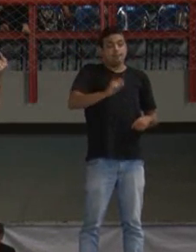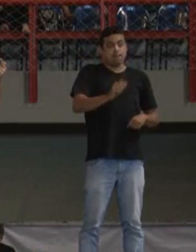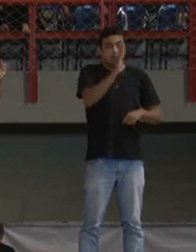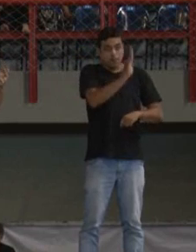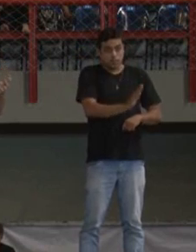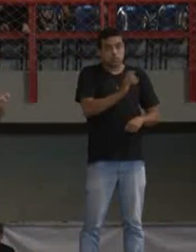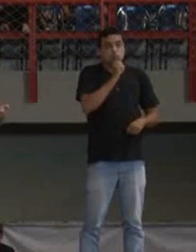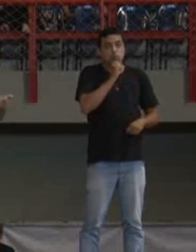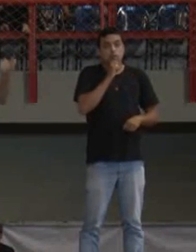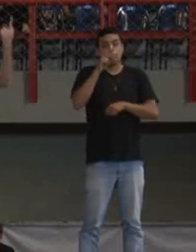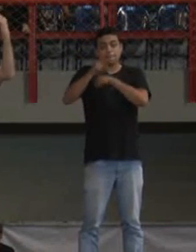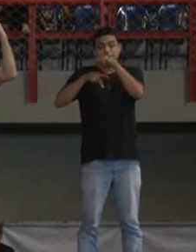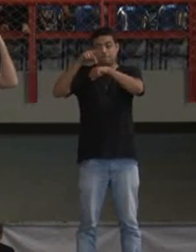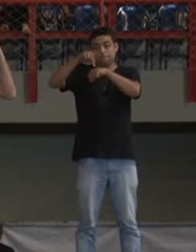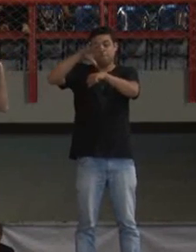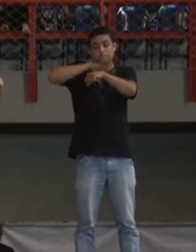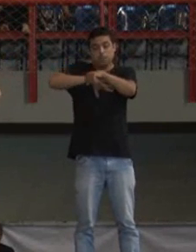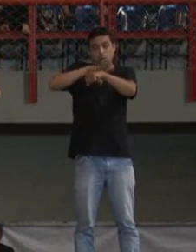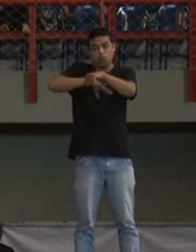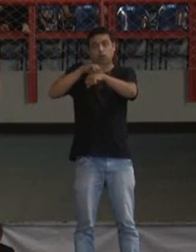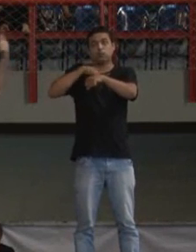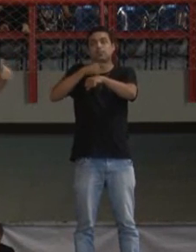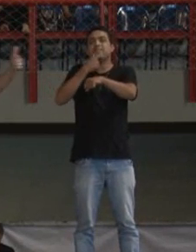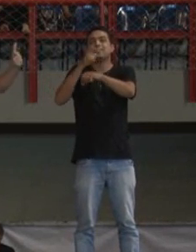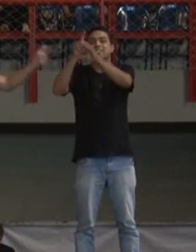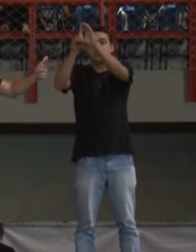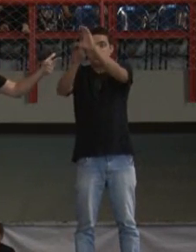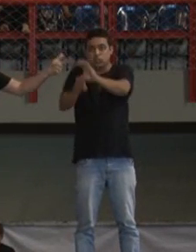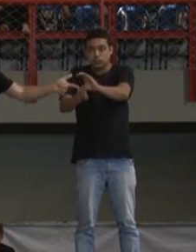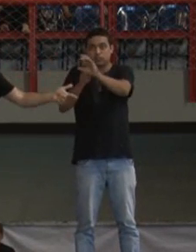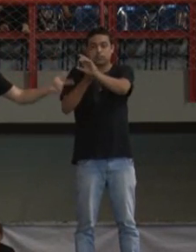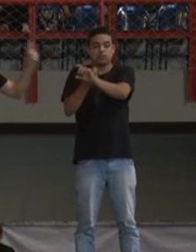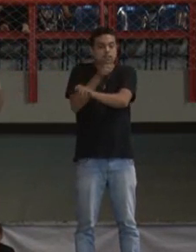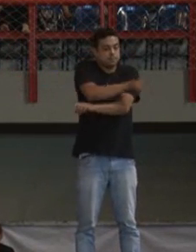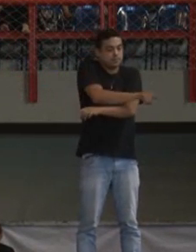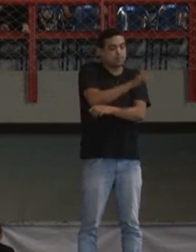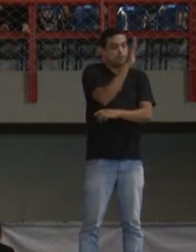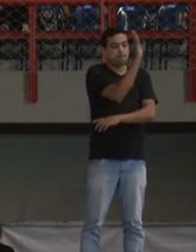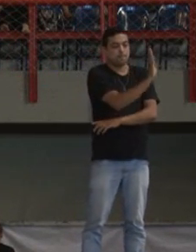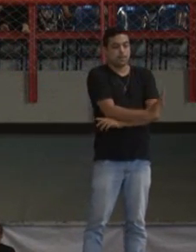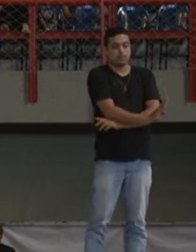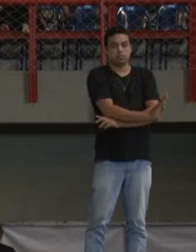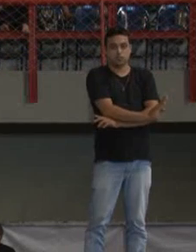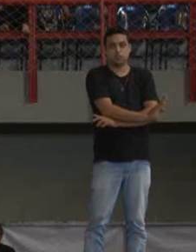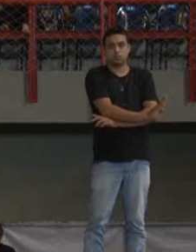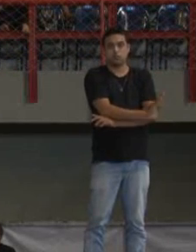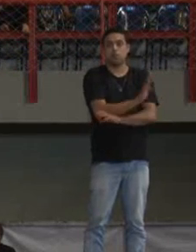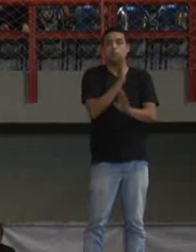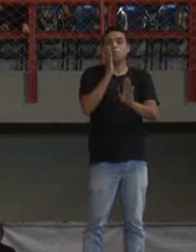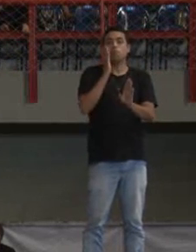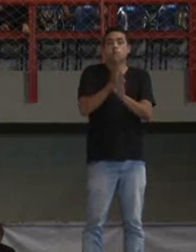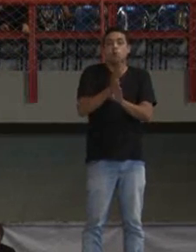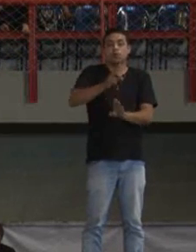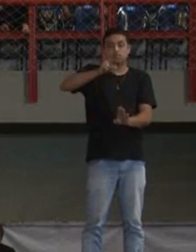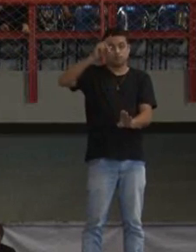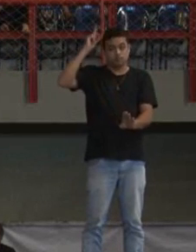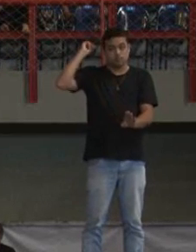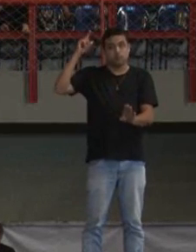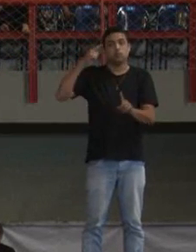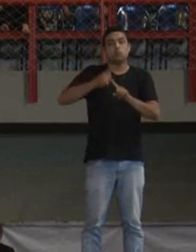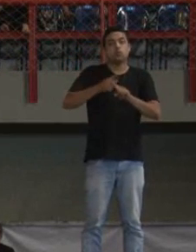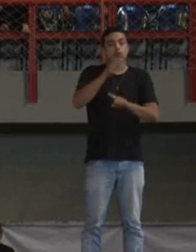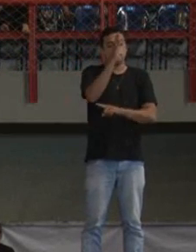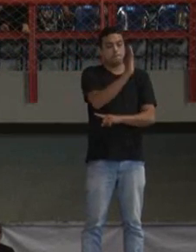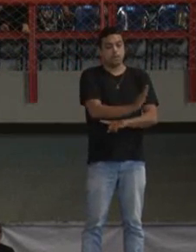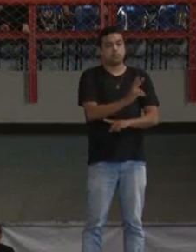com a Inglaterra foi Portugal e, por extensão, o Brasil. Porque o Brasil, naquela época, ainda não